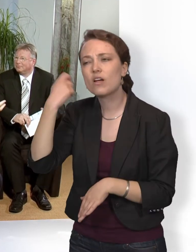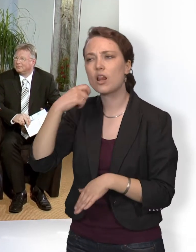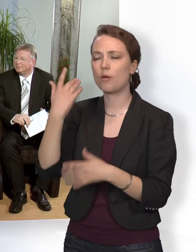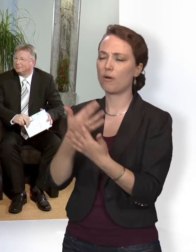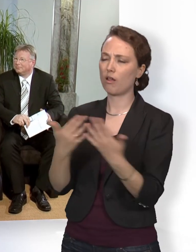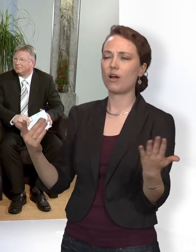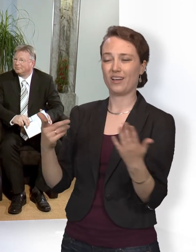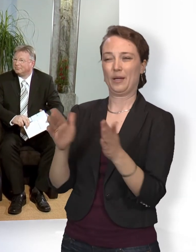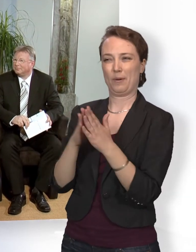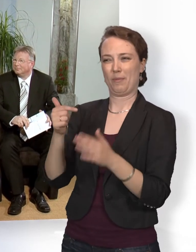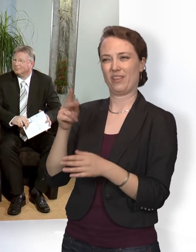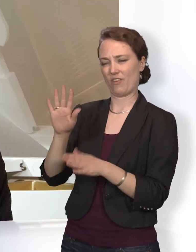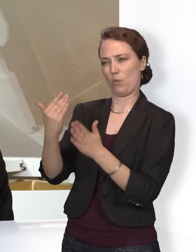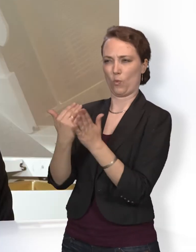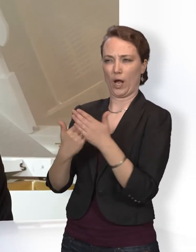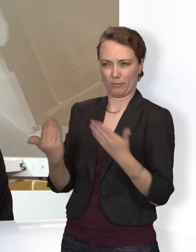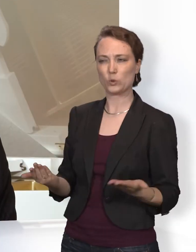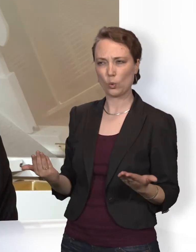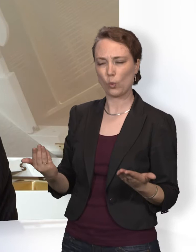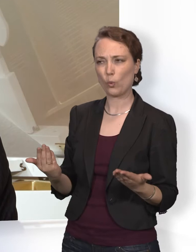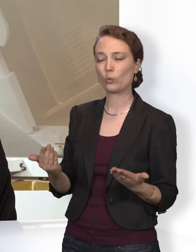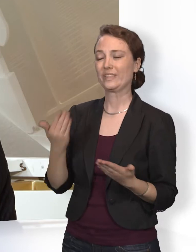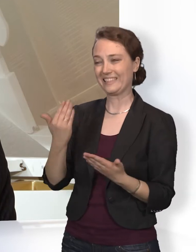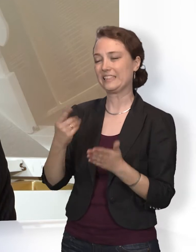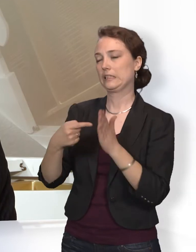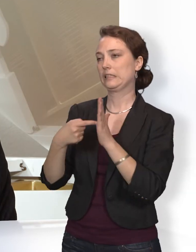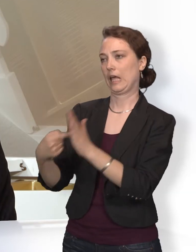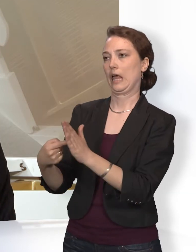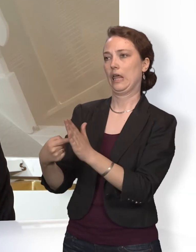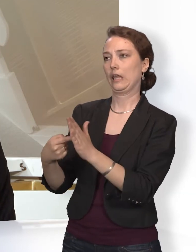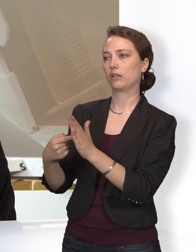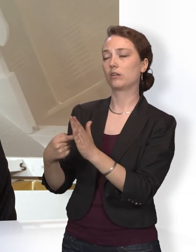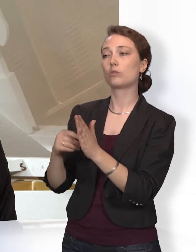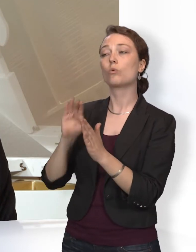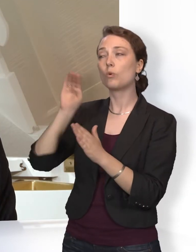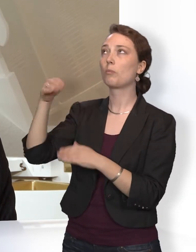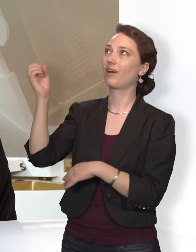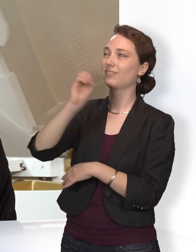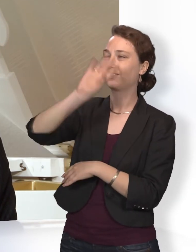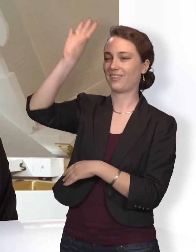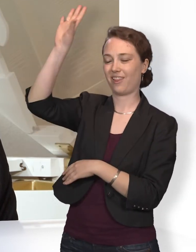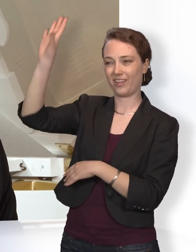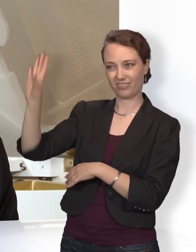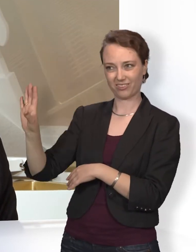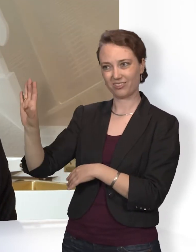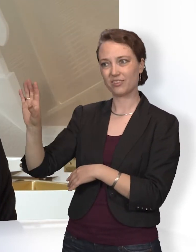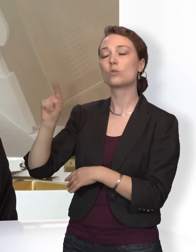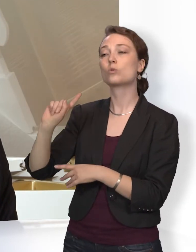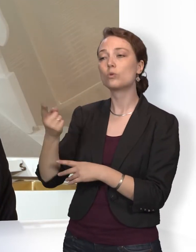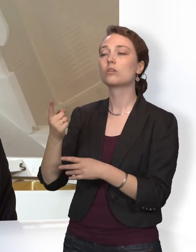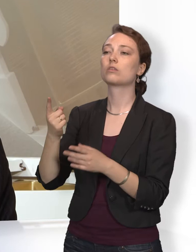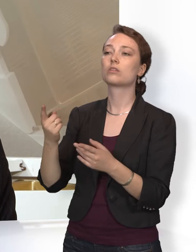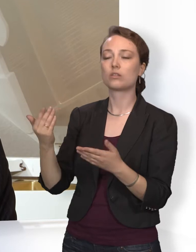Programm von Bibel TV ausmacht. Das zu zeigen über den Satelliten und zusätzlich